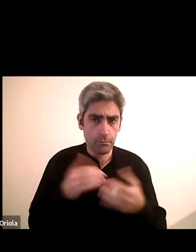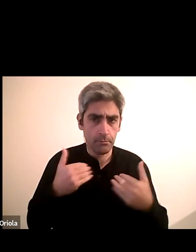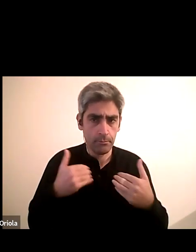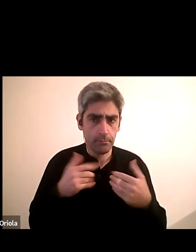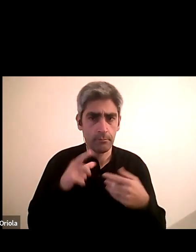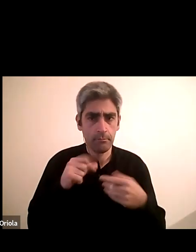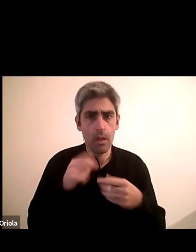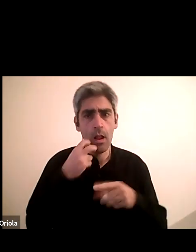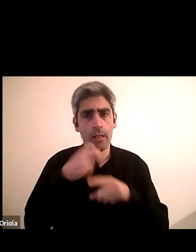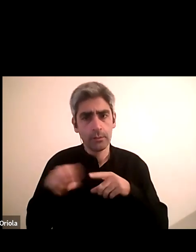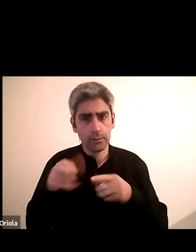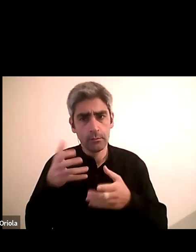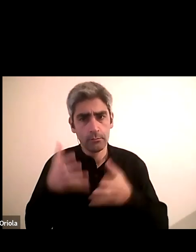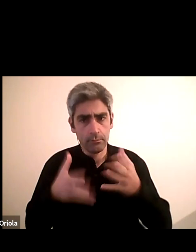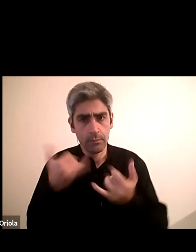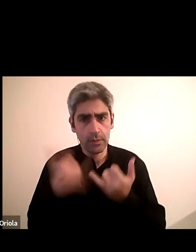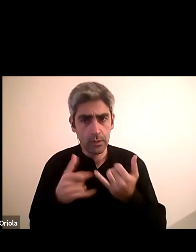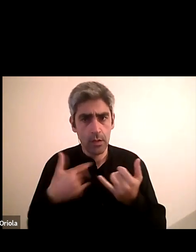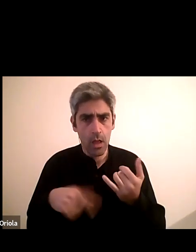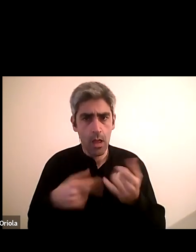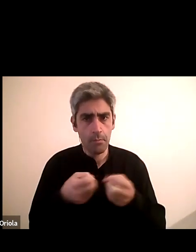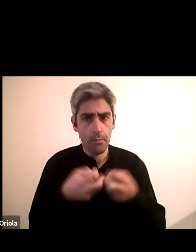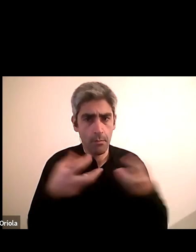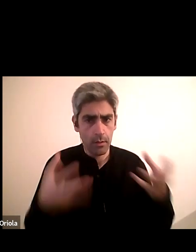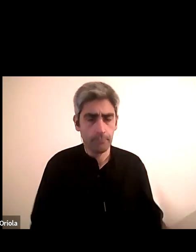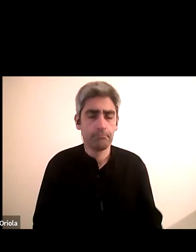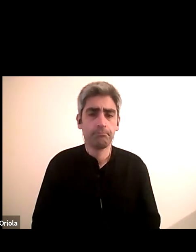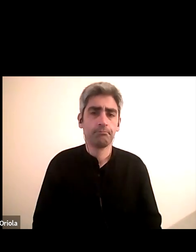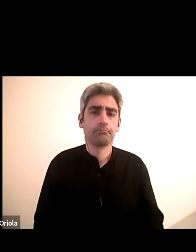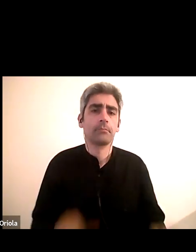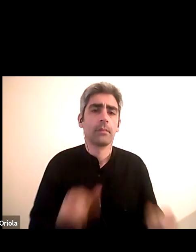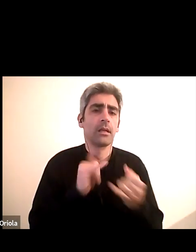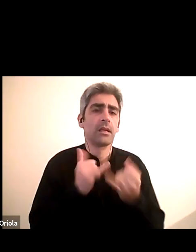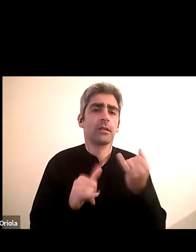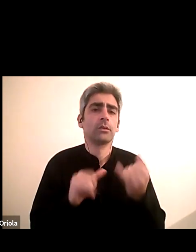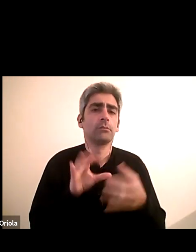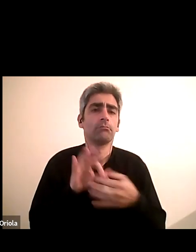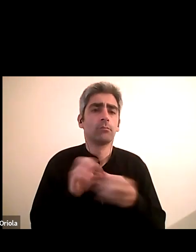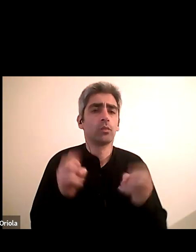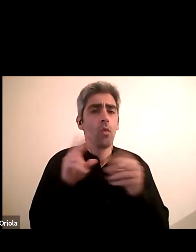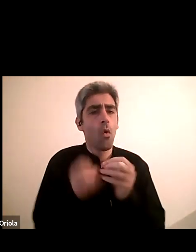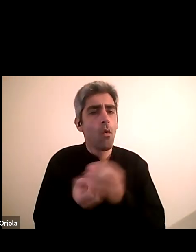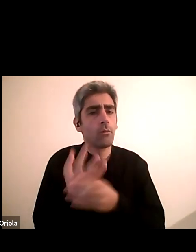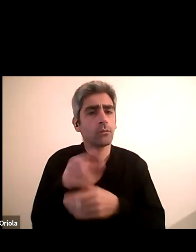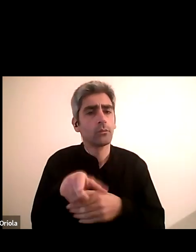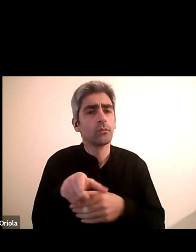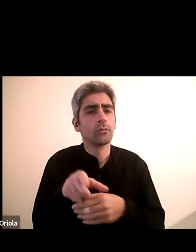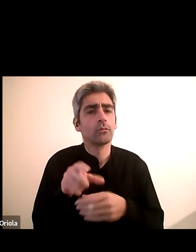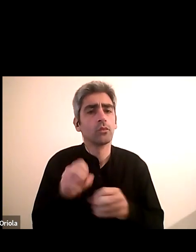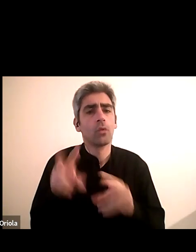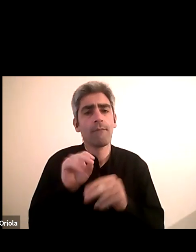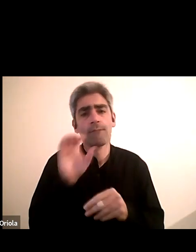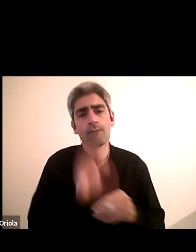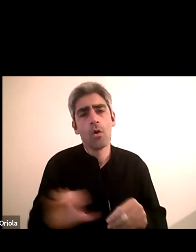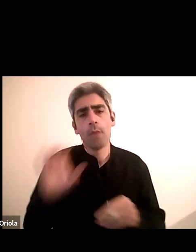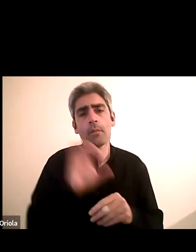de eletricidade, que são cada vez maiores, aos riscos emergentes de novas